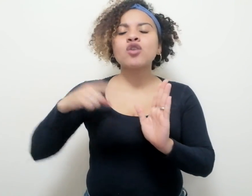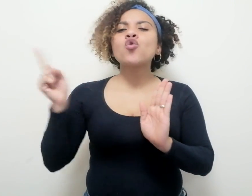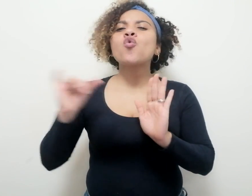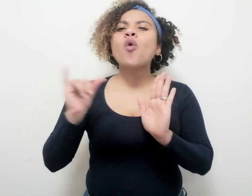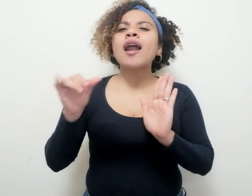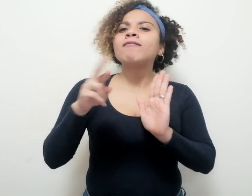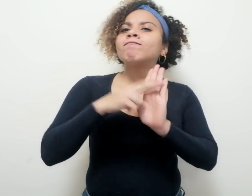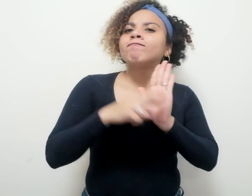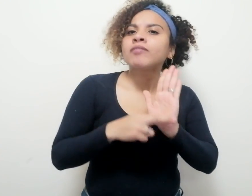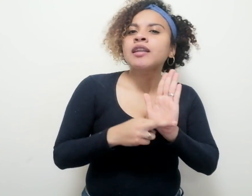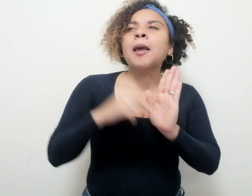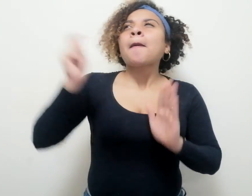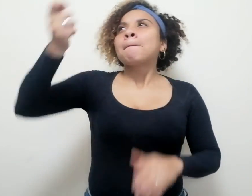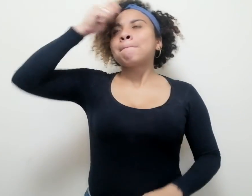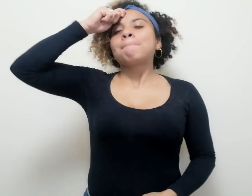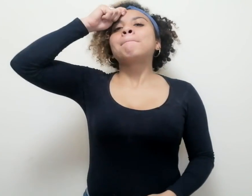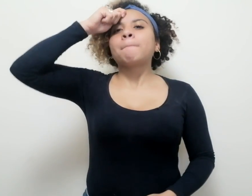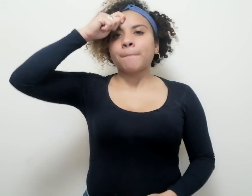estandartes de la memoria,